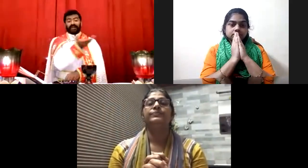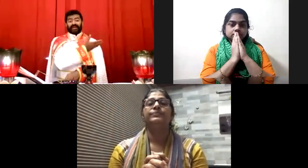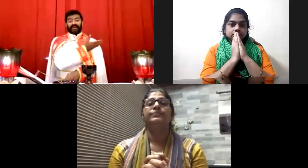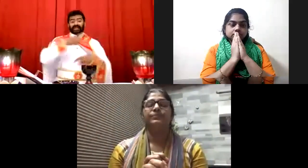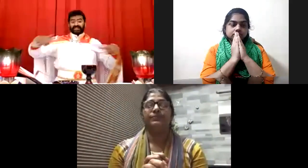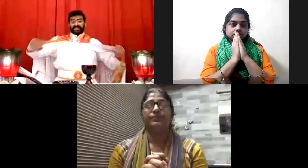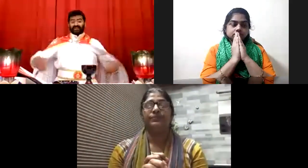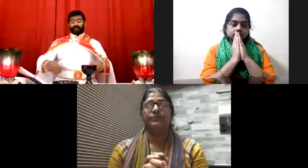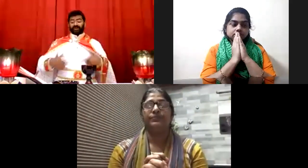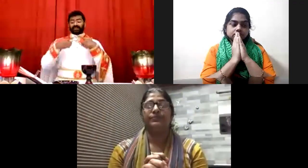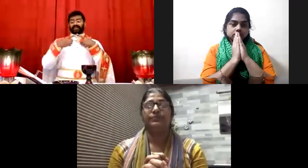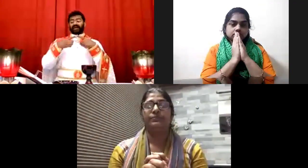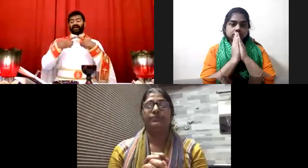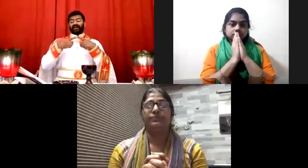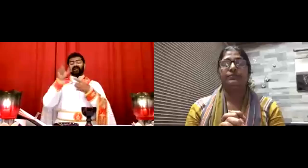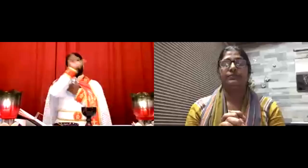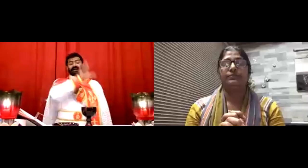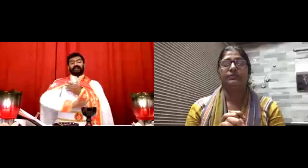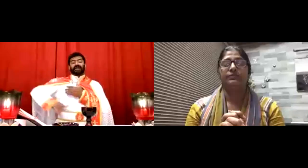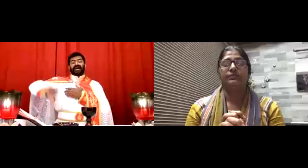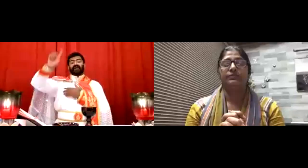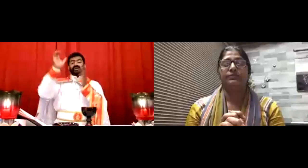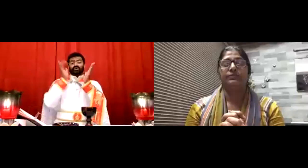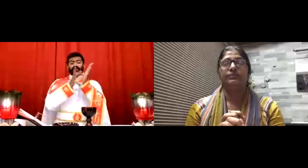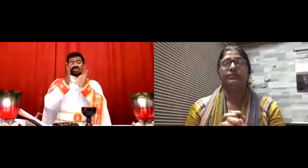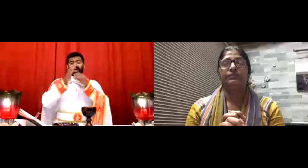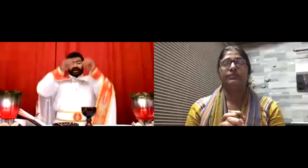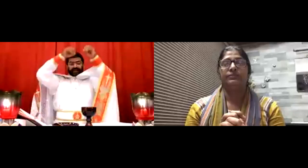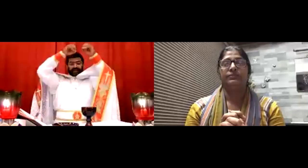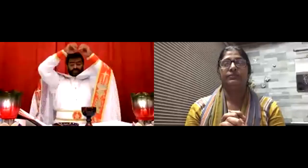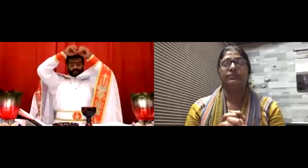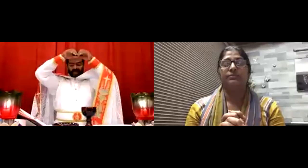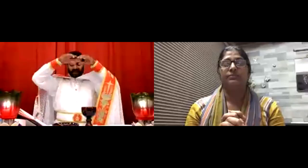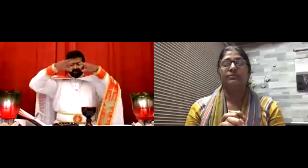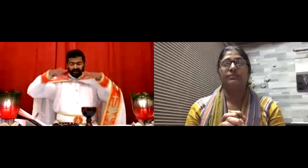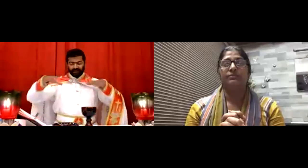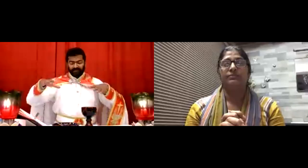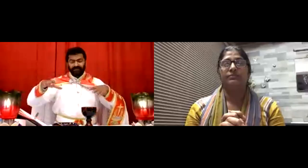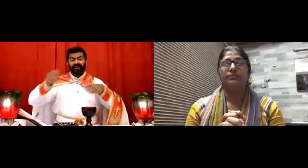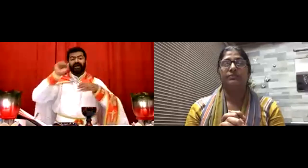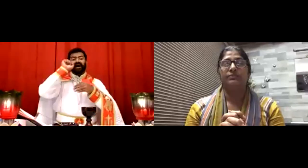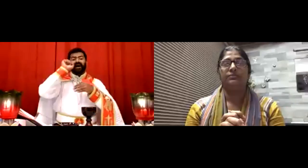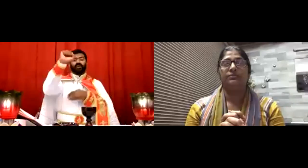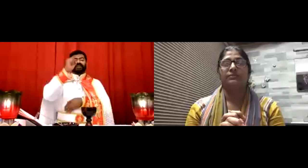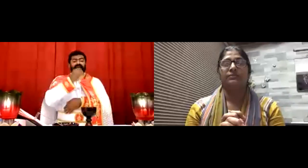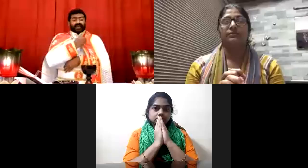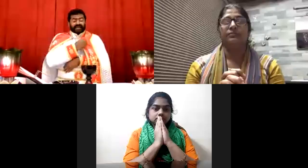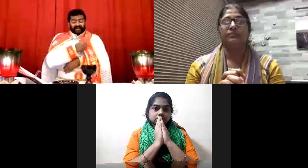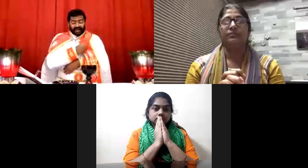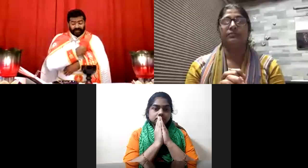നമ്മെ ജീവിപ്പിക്കുന്ന കർത്താവ് യേശു മിശിഹായുടെ കൃപാവരം